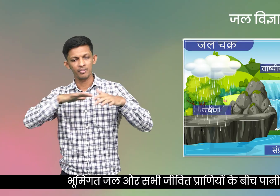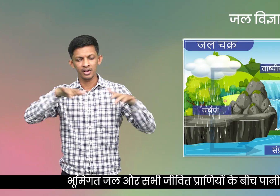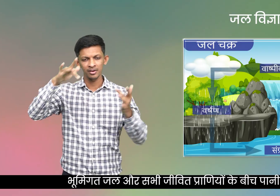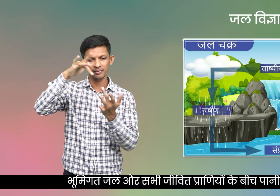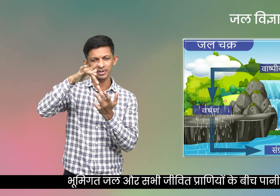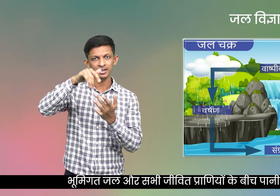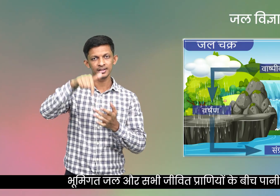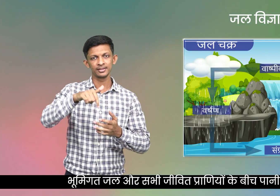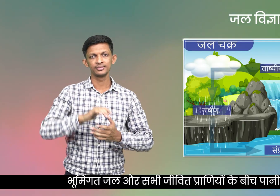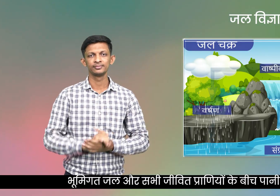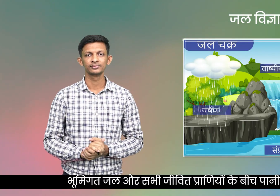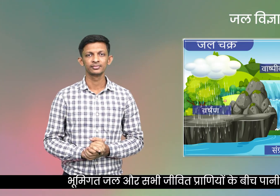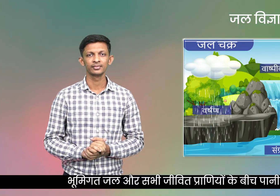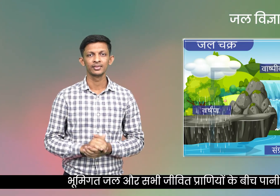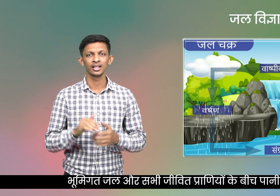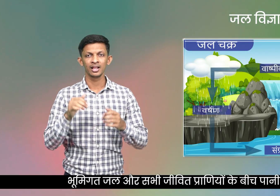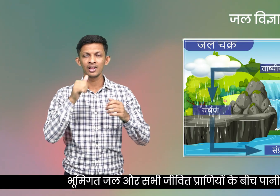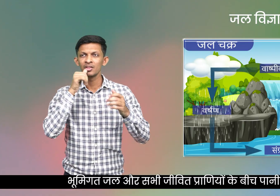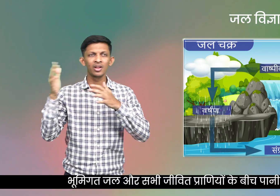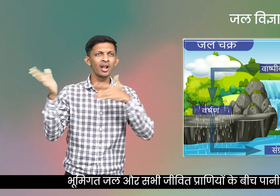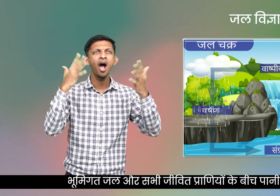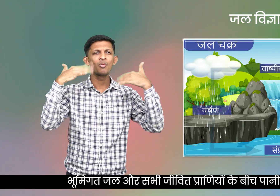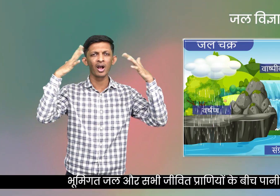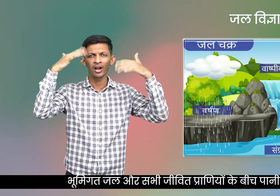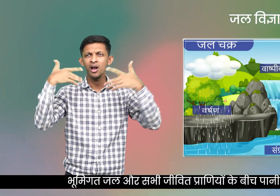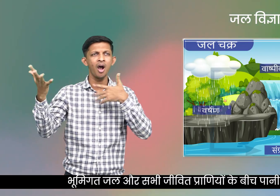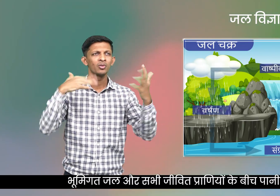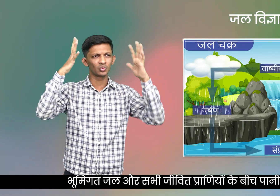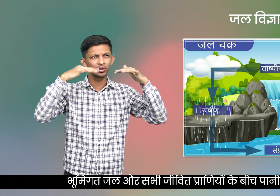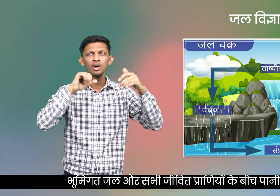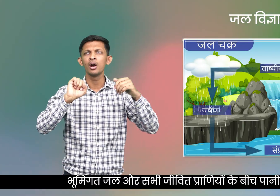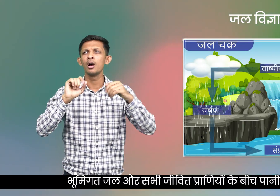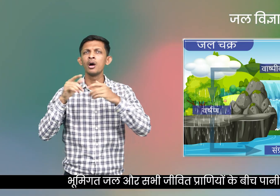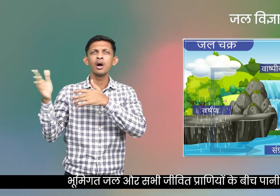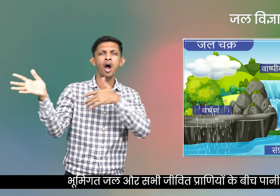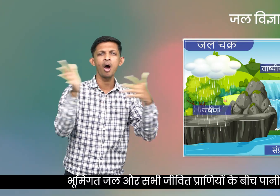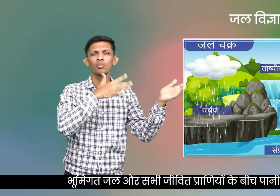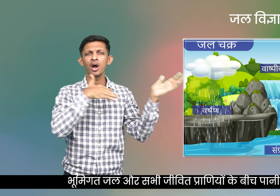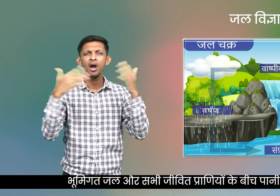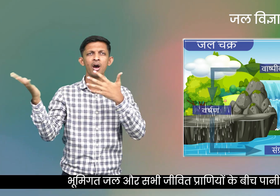जीवित प्राणियों के बीच पानी के निरंतर